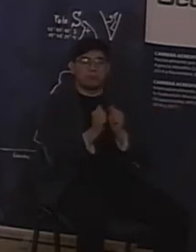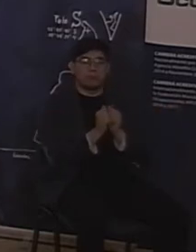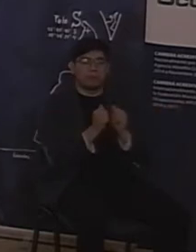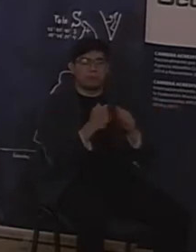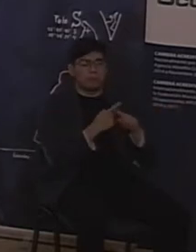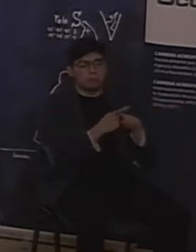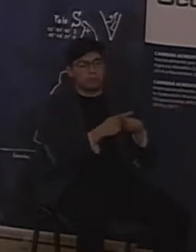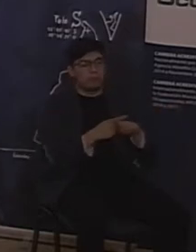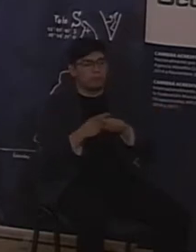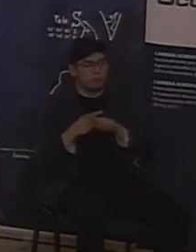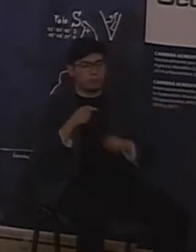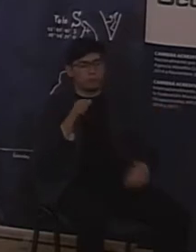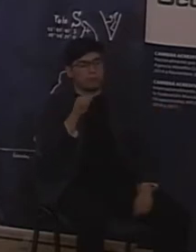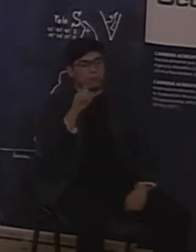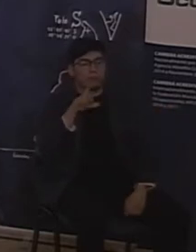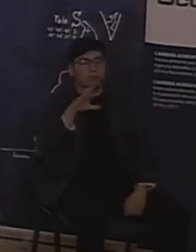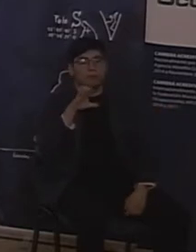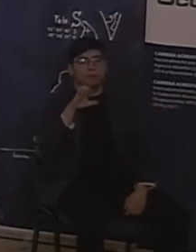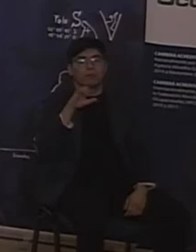hizo